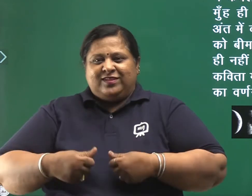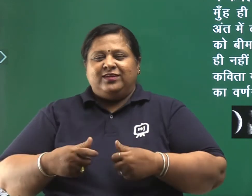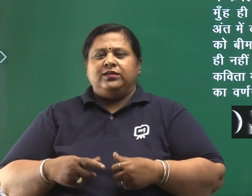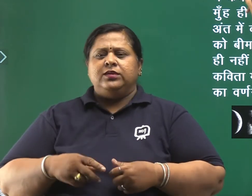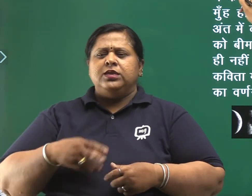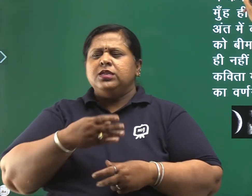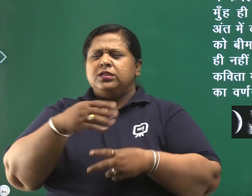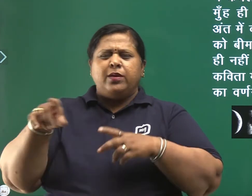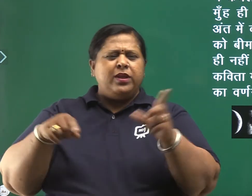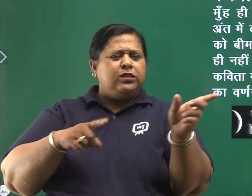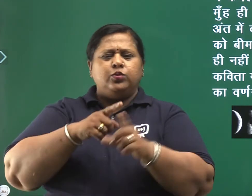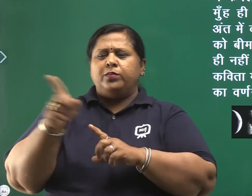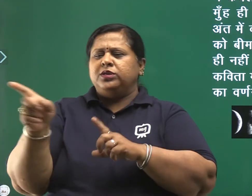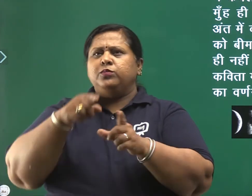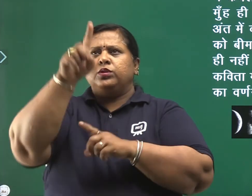सभी दिशाओं में